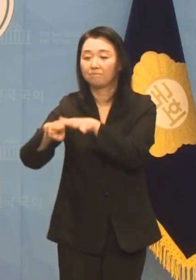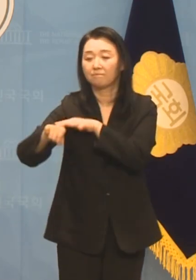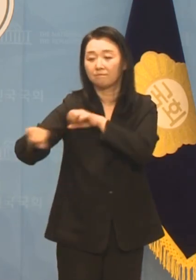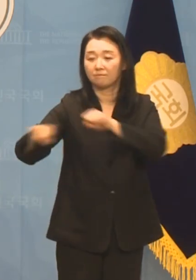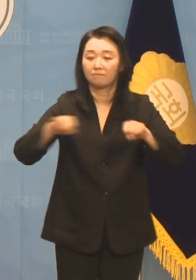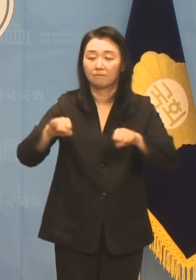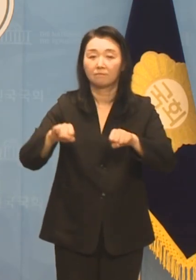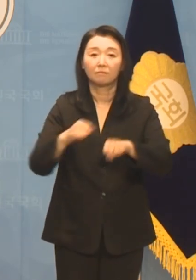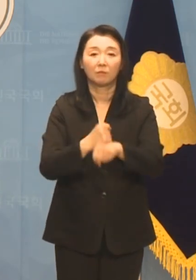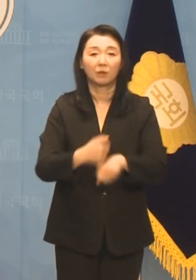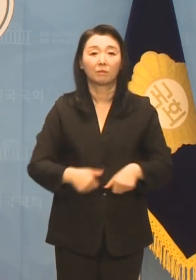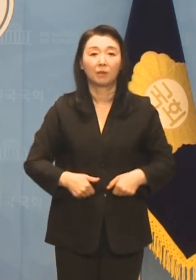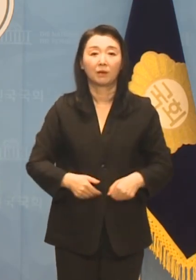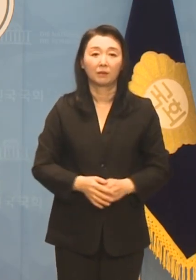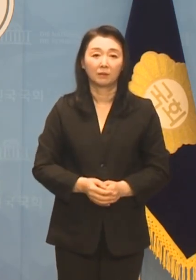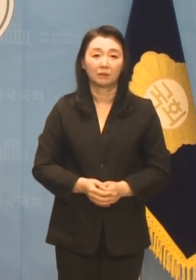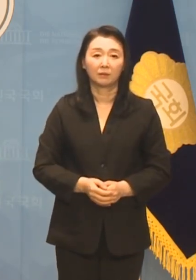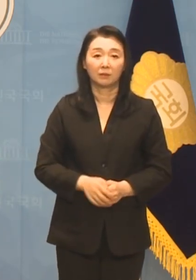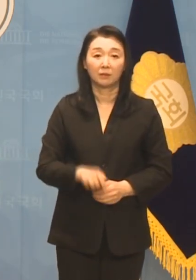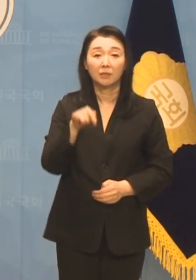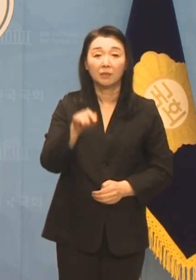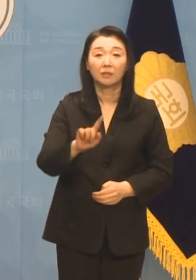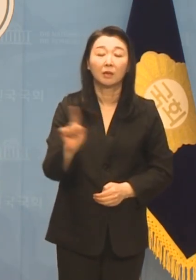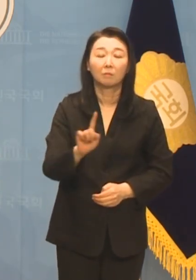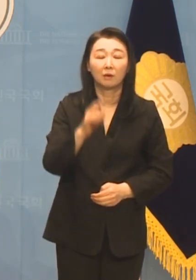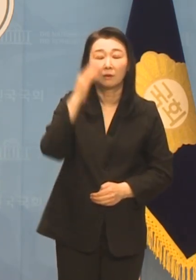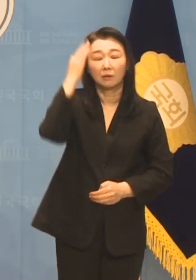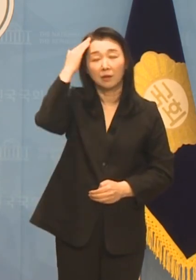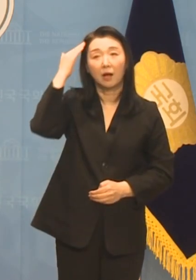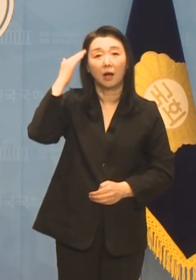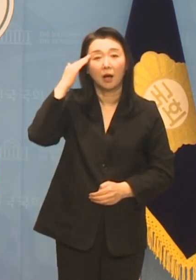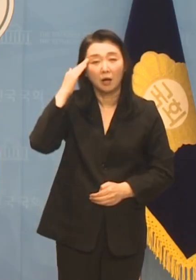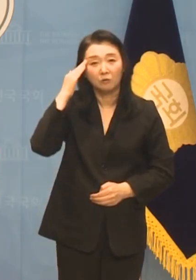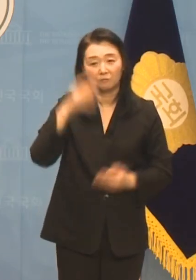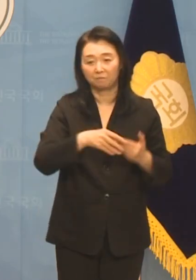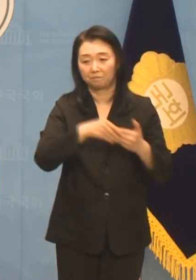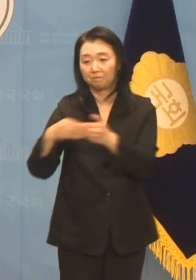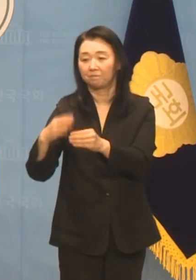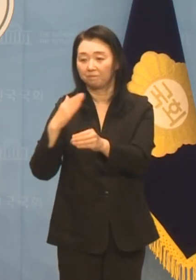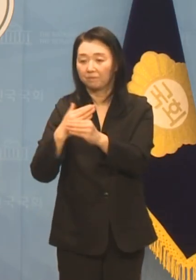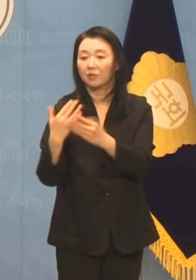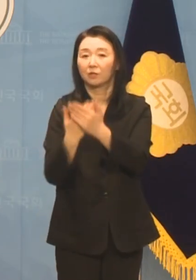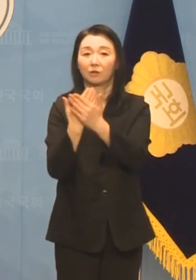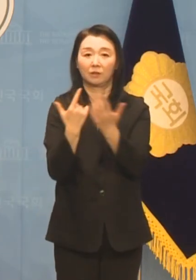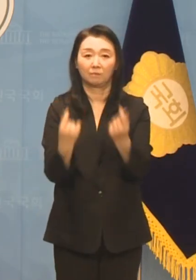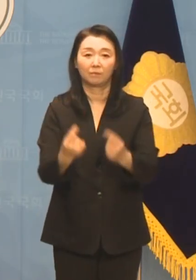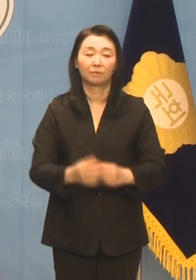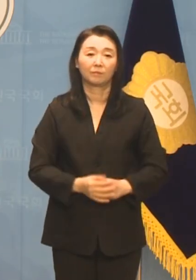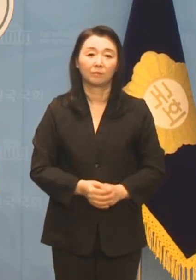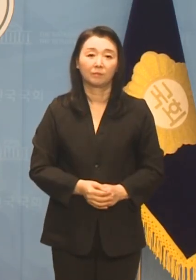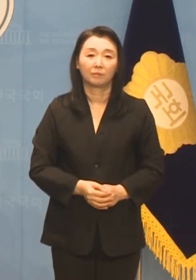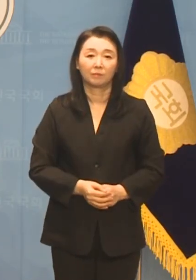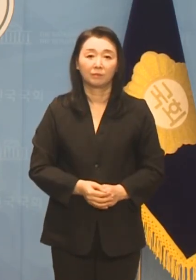개척하겠습니다. 이것이 바로 K 이니셔티브의 비전입니다.